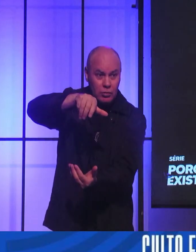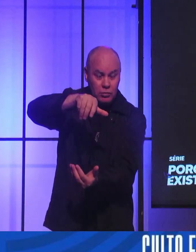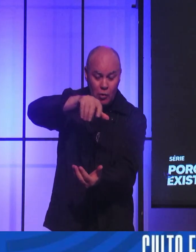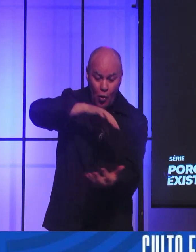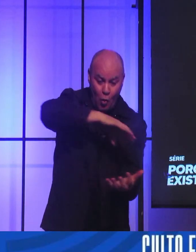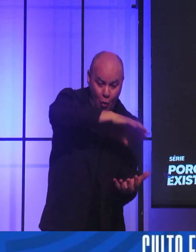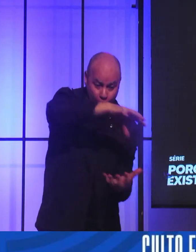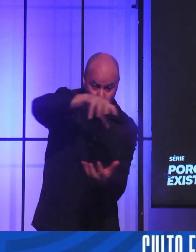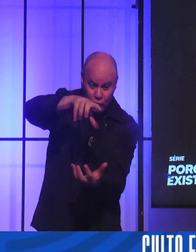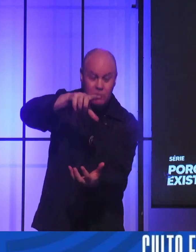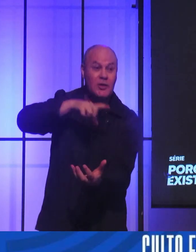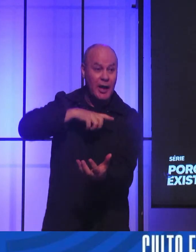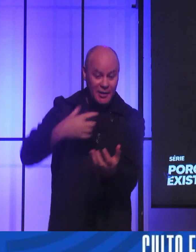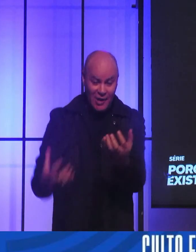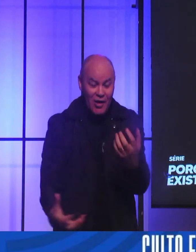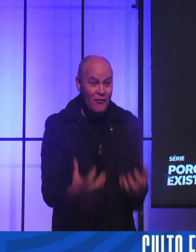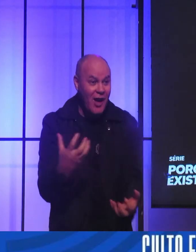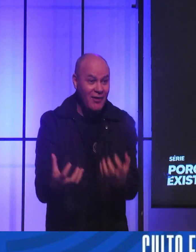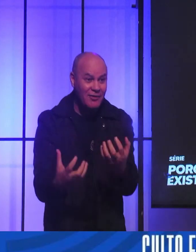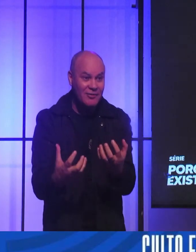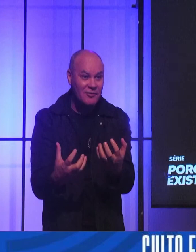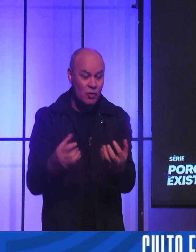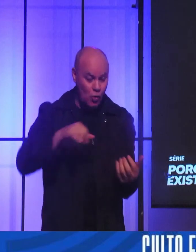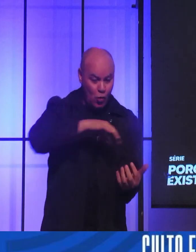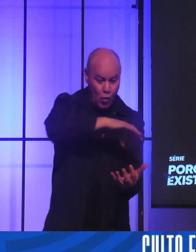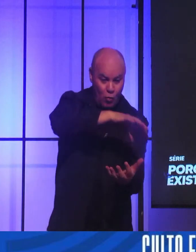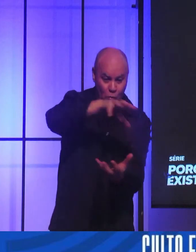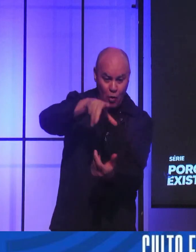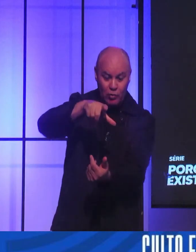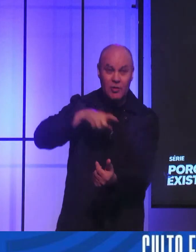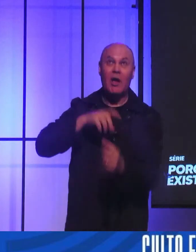isso, seja sincero.